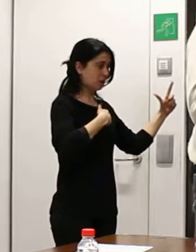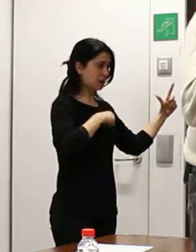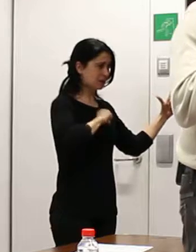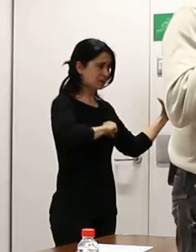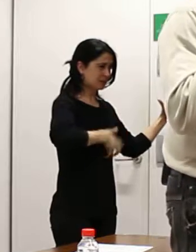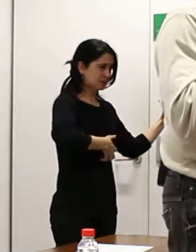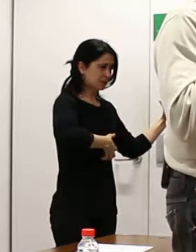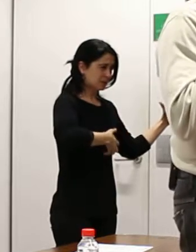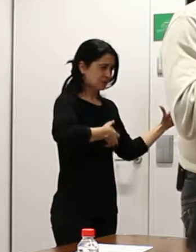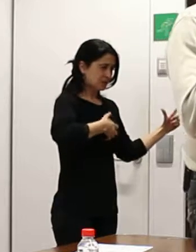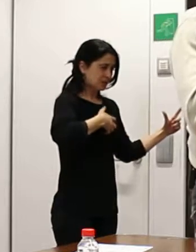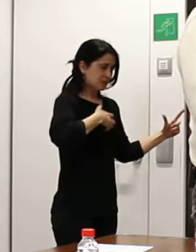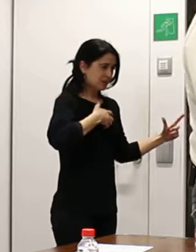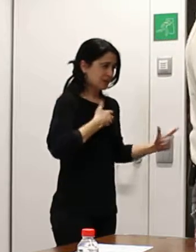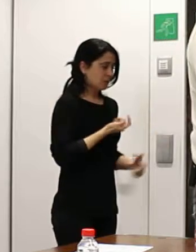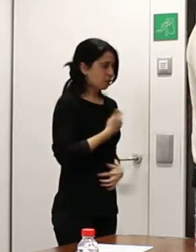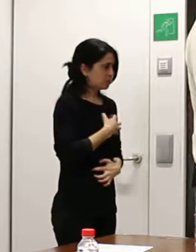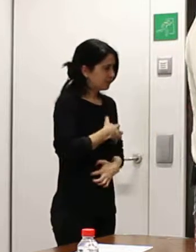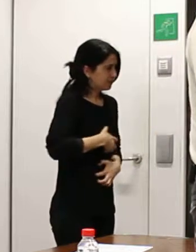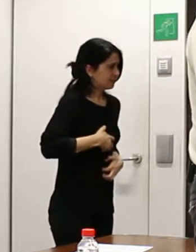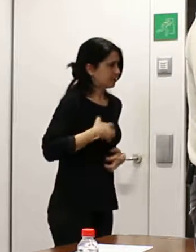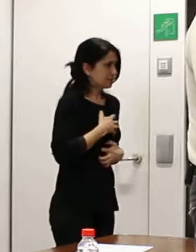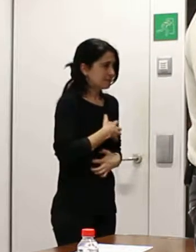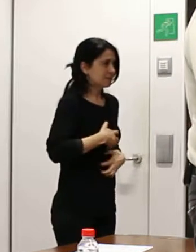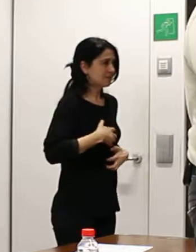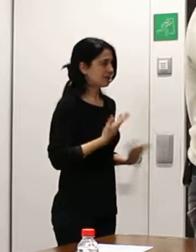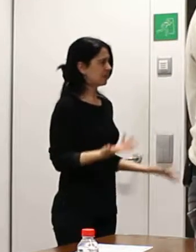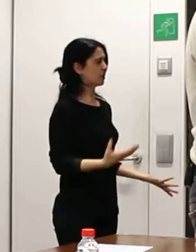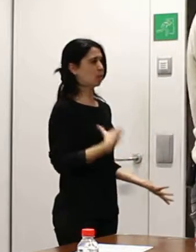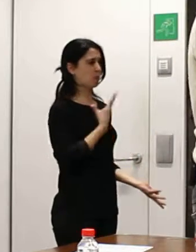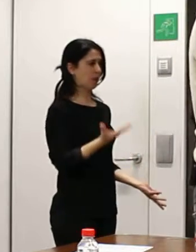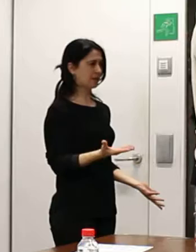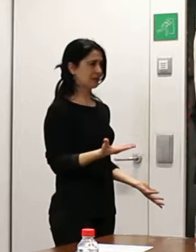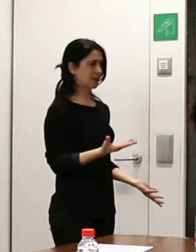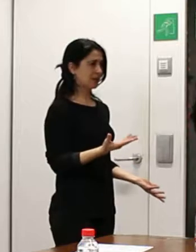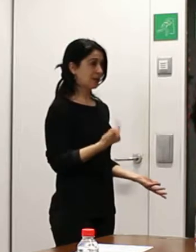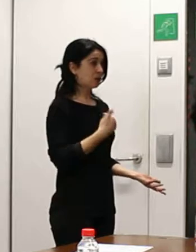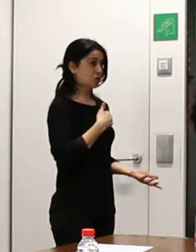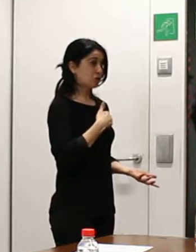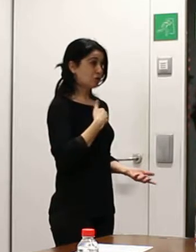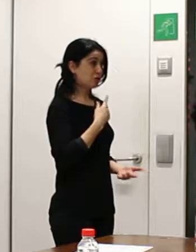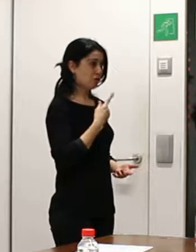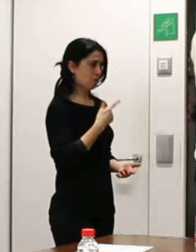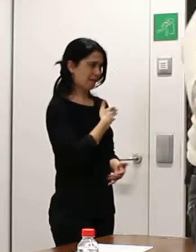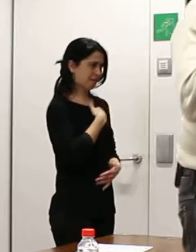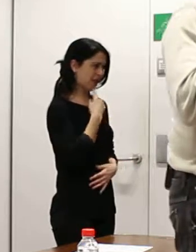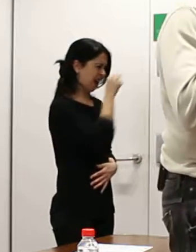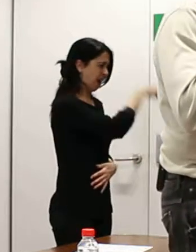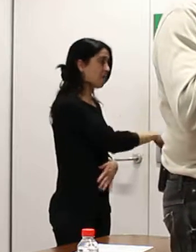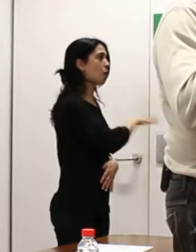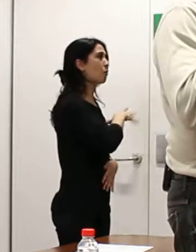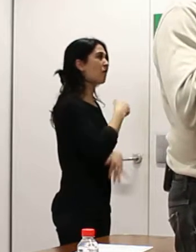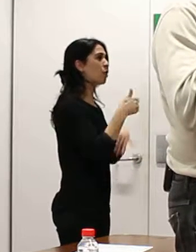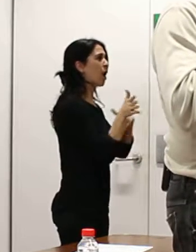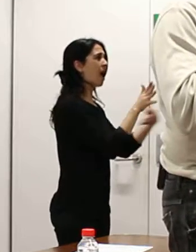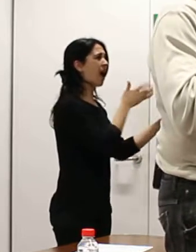calentando. Me entra un poco de cosa de decir, jo, esto no puede ser, ¿no? Yo he ido abajo a pedir que parasen el aire.